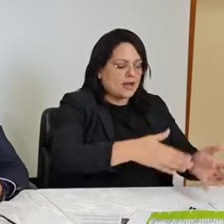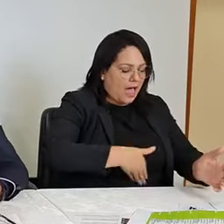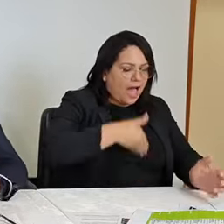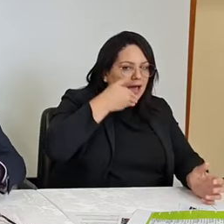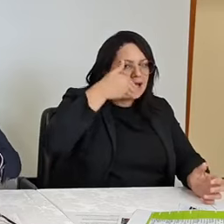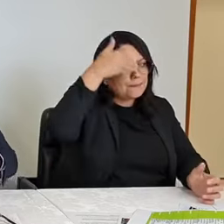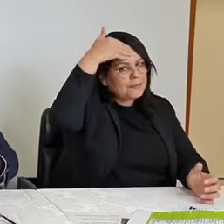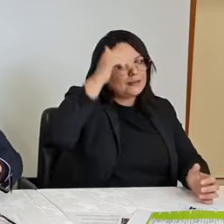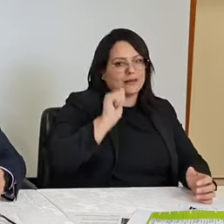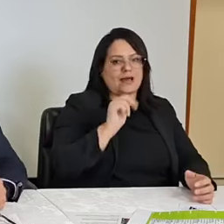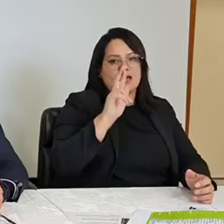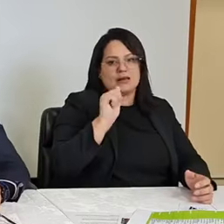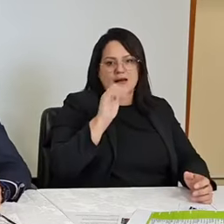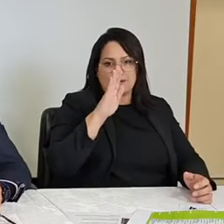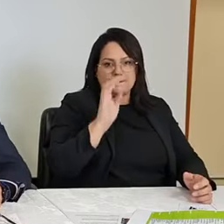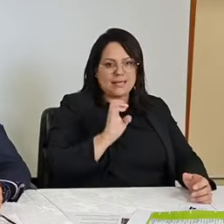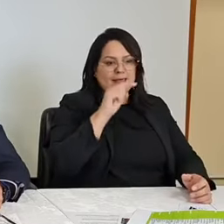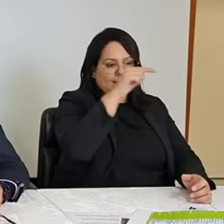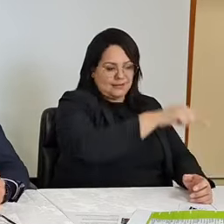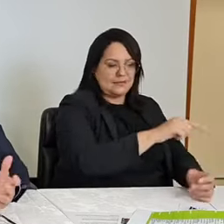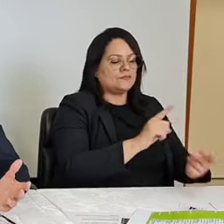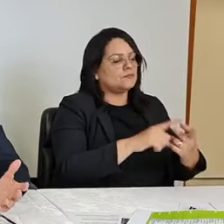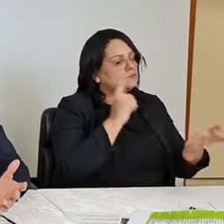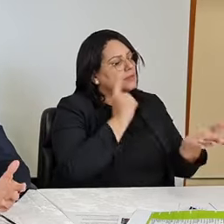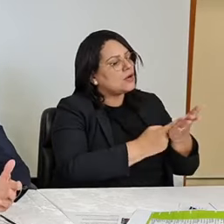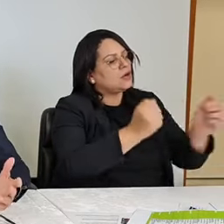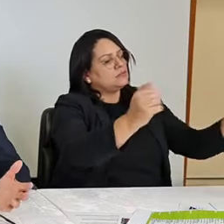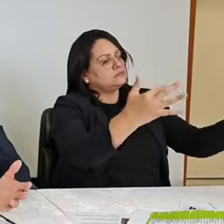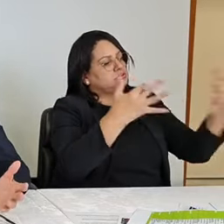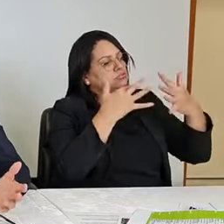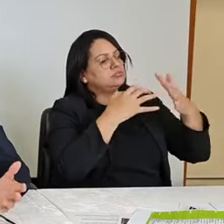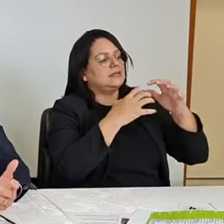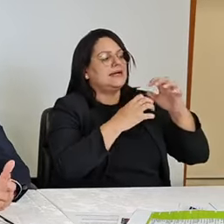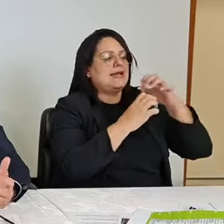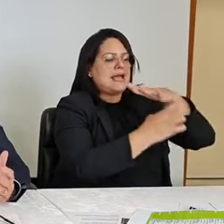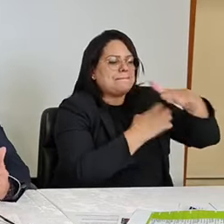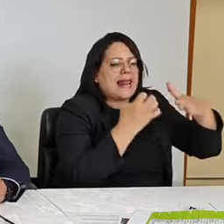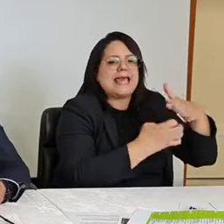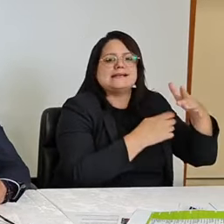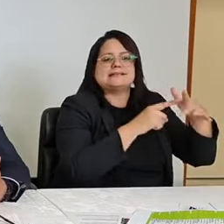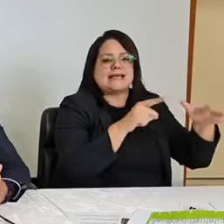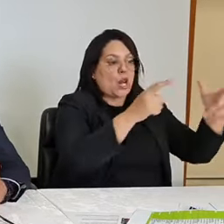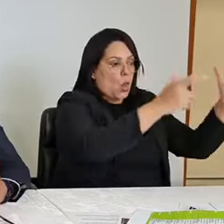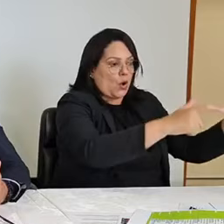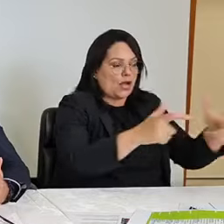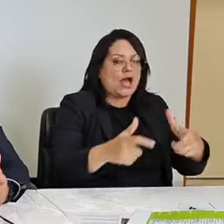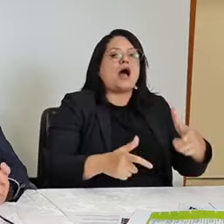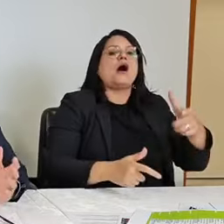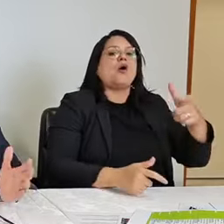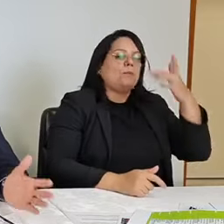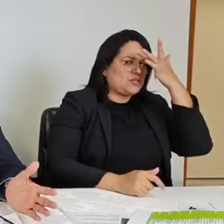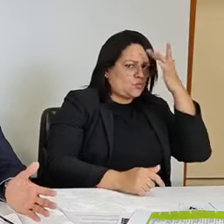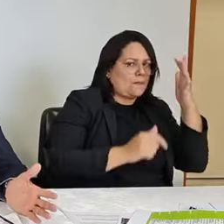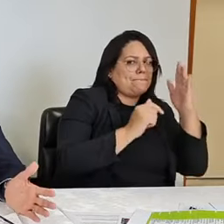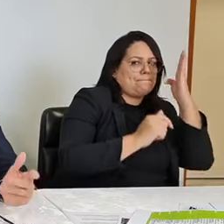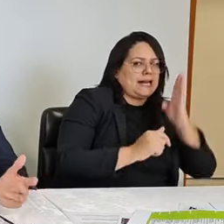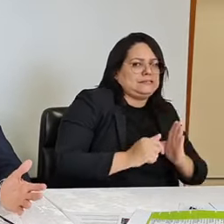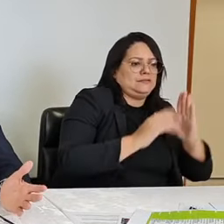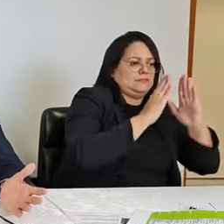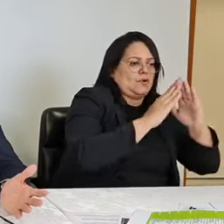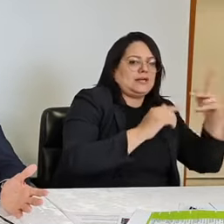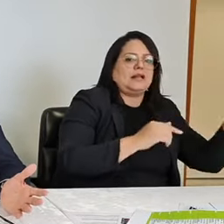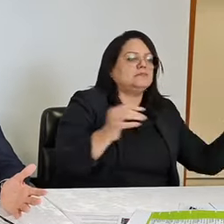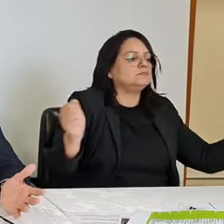Árabes e ali fizemos um encontro com empresários locais, não só brasileiros como locais,